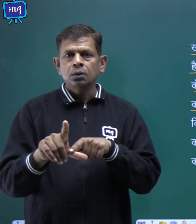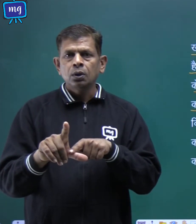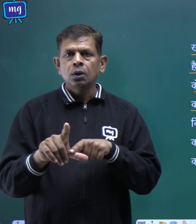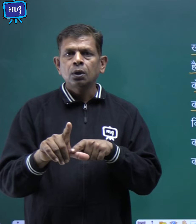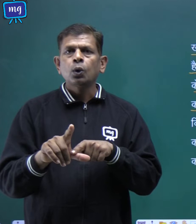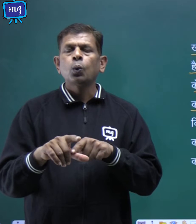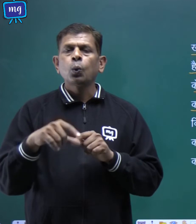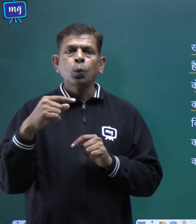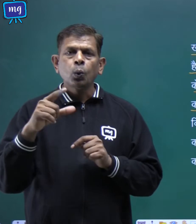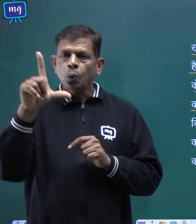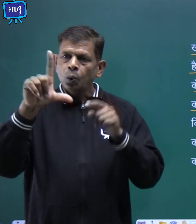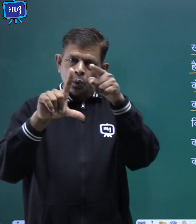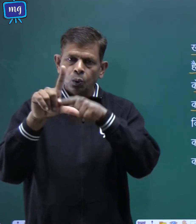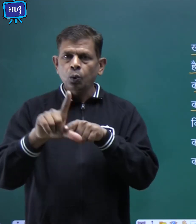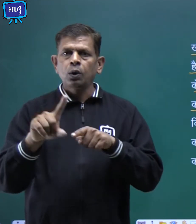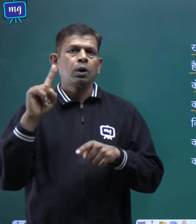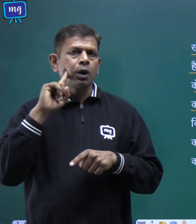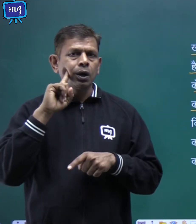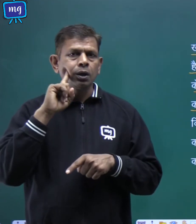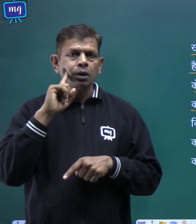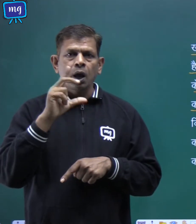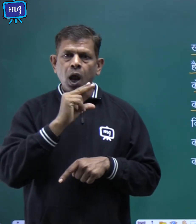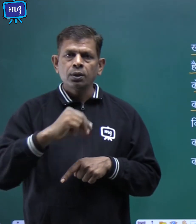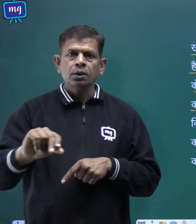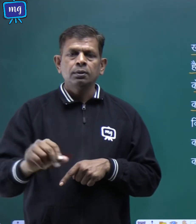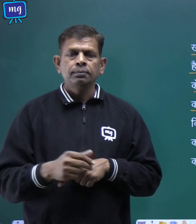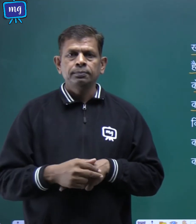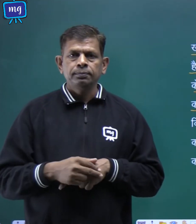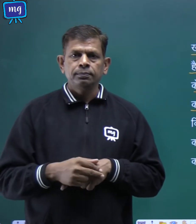कोण आई कहते हैं।